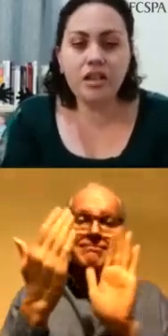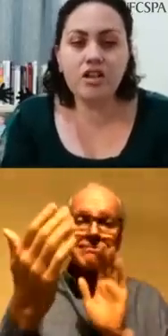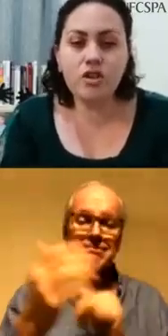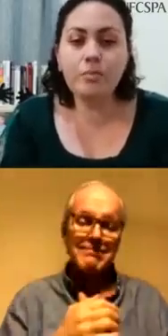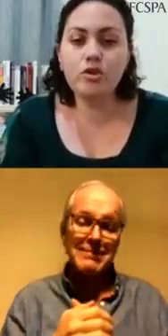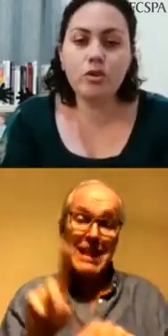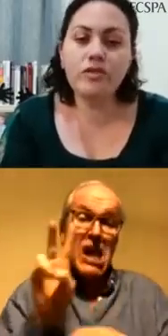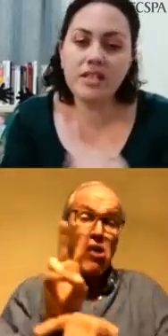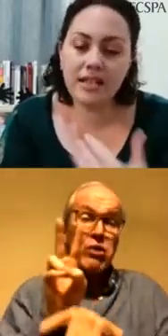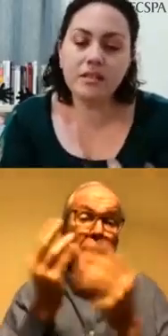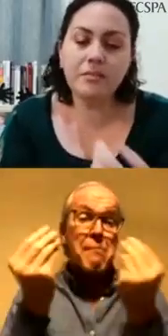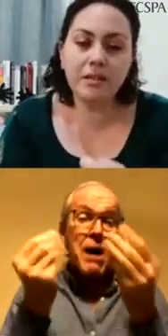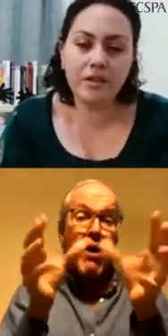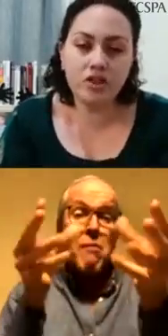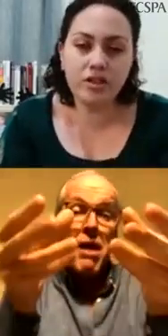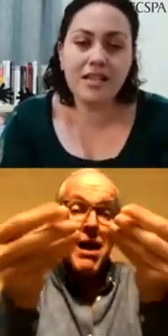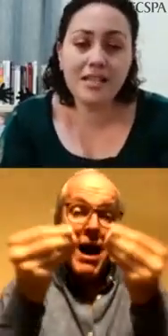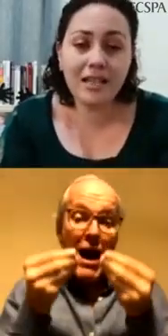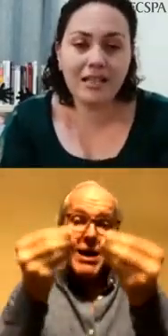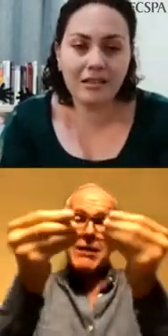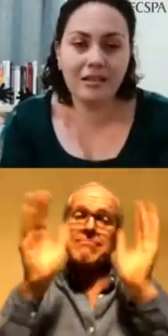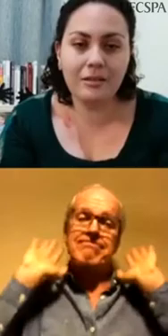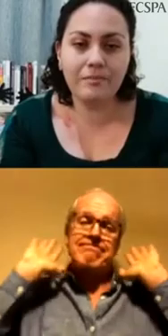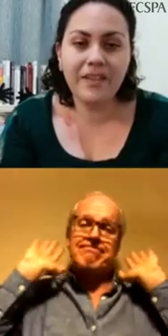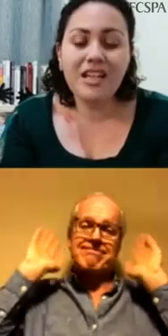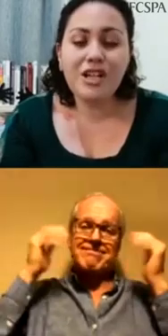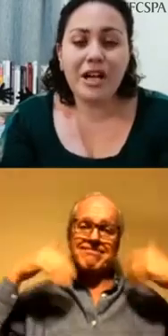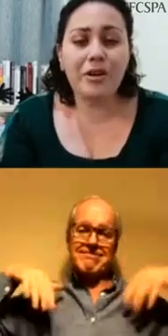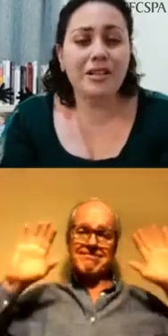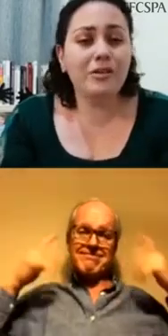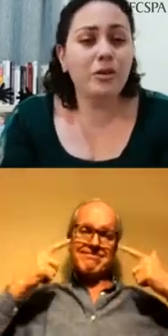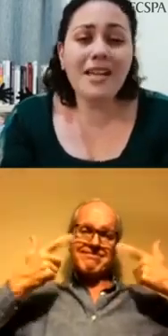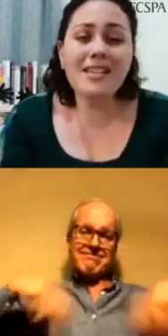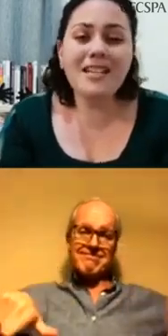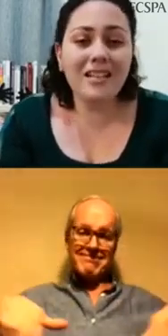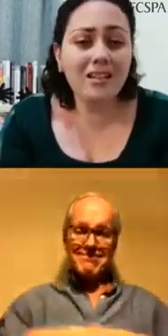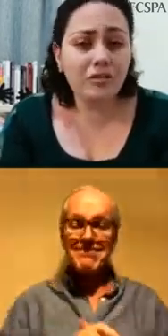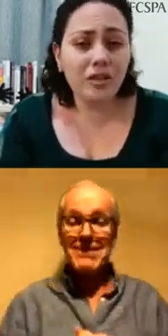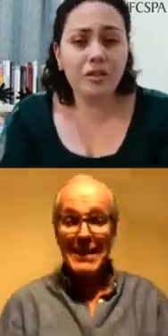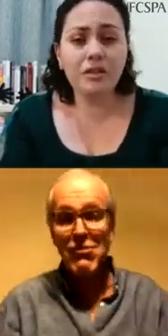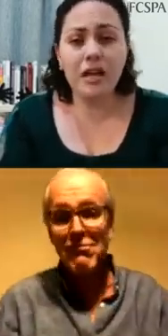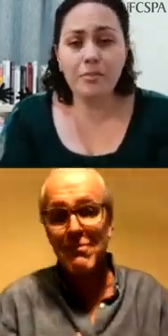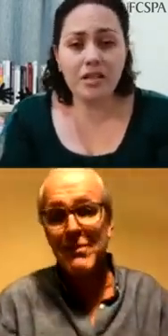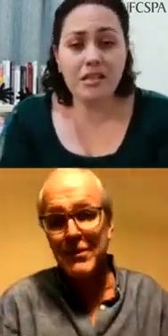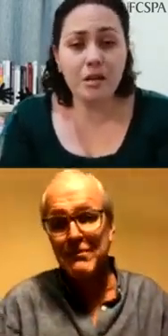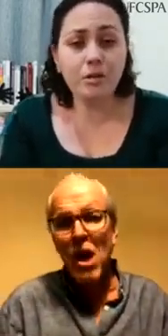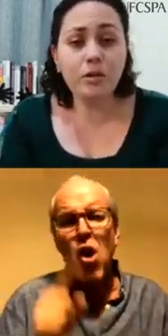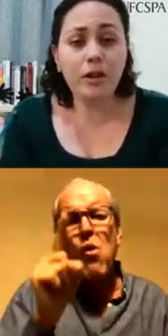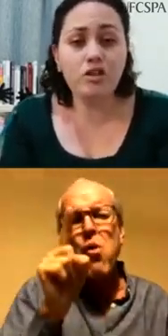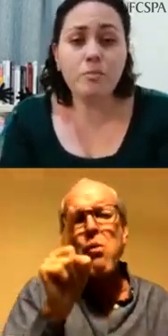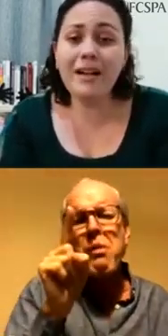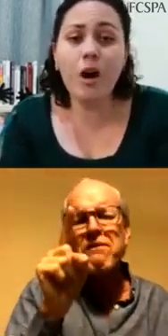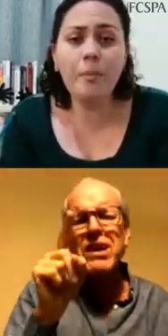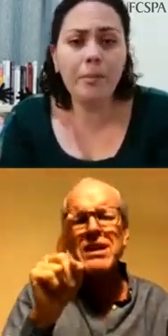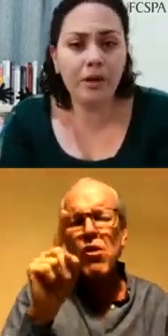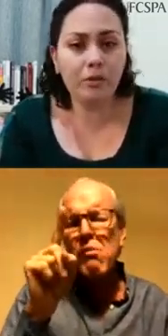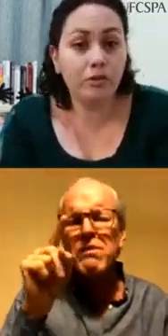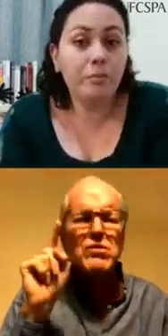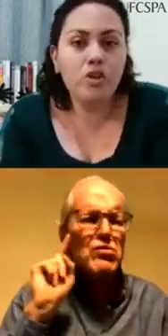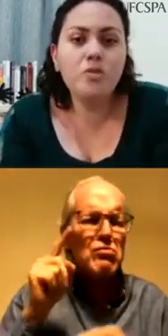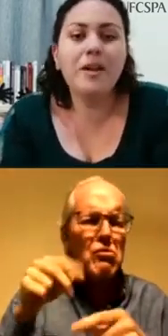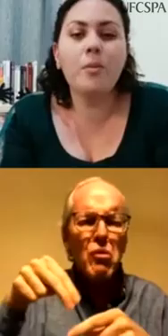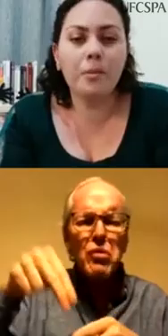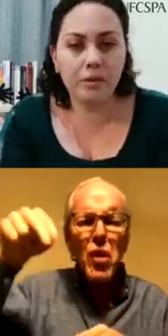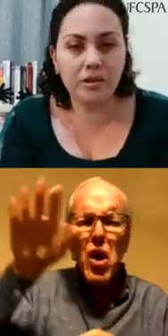acrílico, e aí já pude conversar também a partir da escrita, né. Agora, quando é escrita, tu tem que cuidar, por exemplo, na hora de pegar o papel,